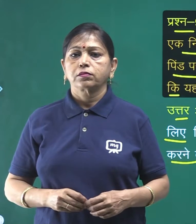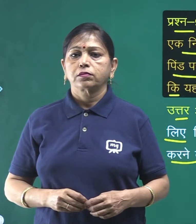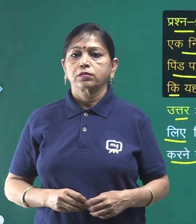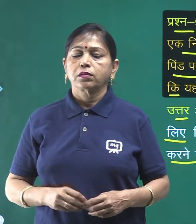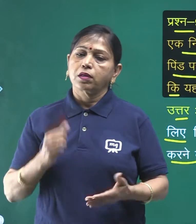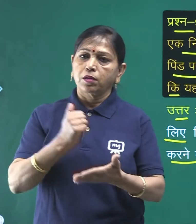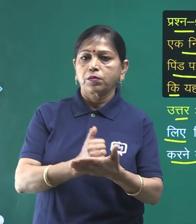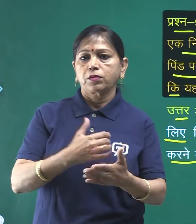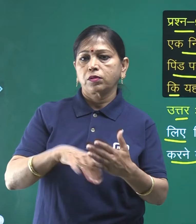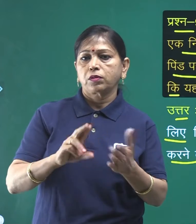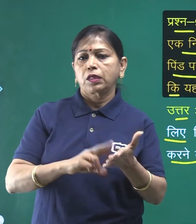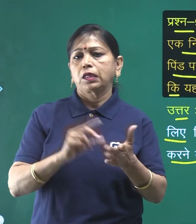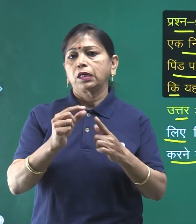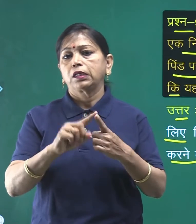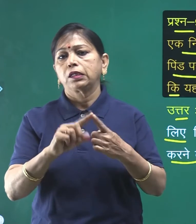आवश्यकता है।